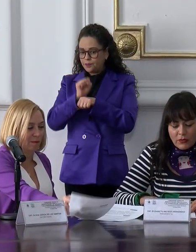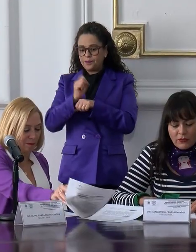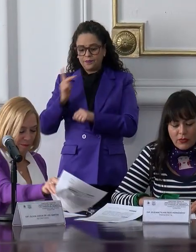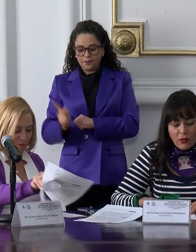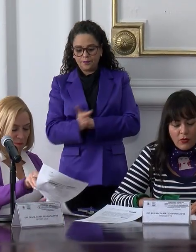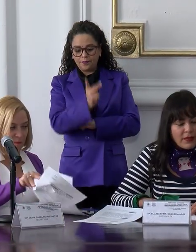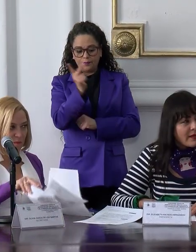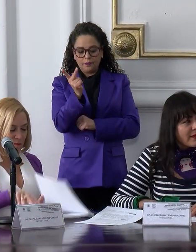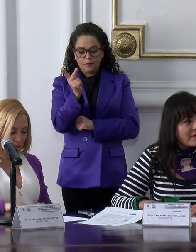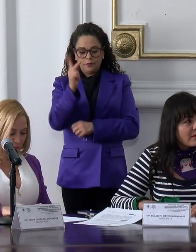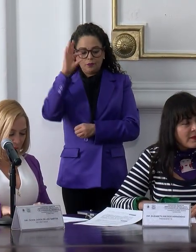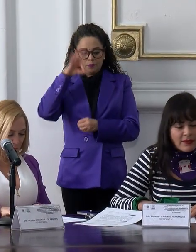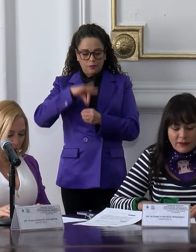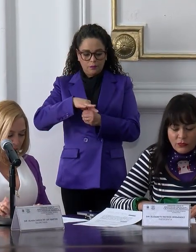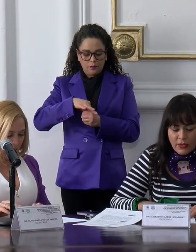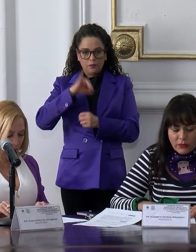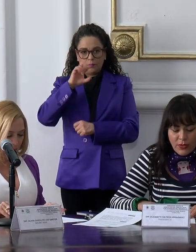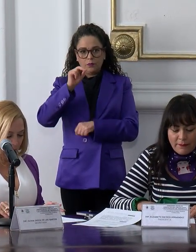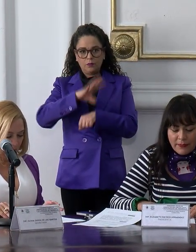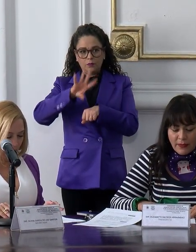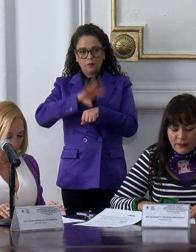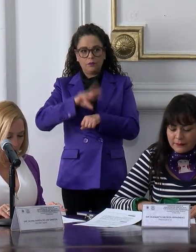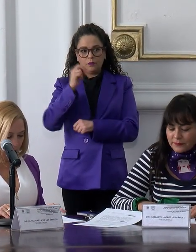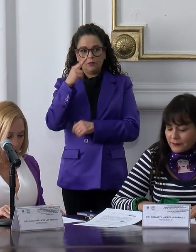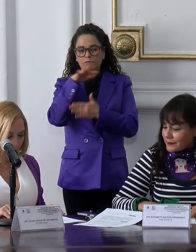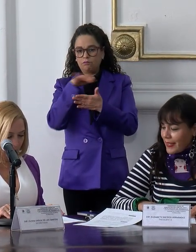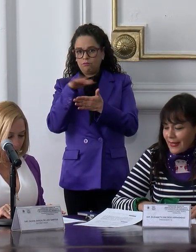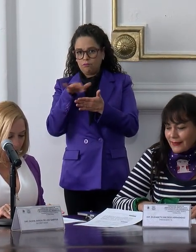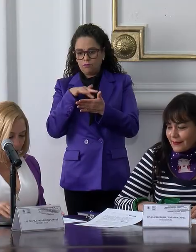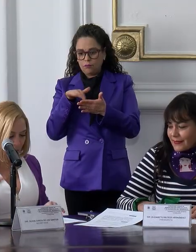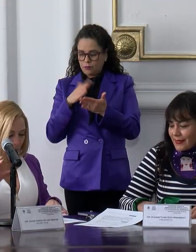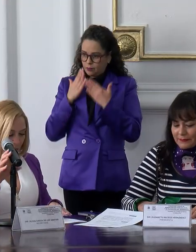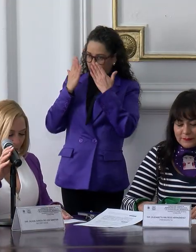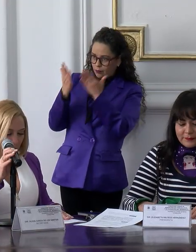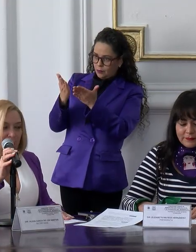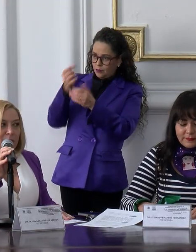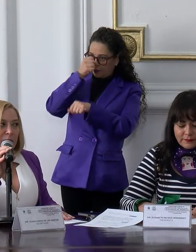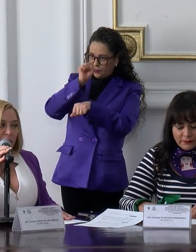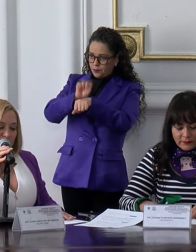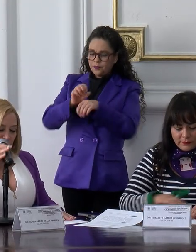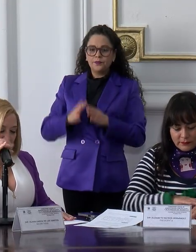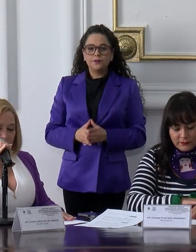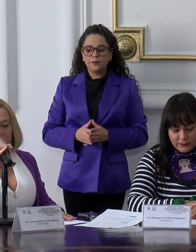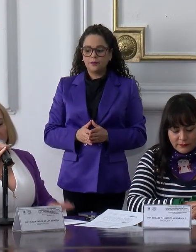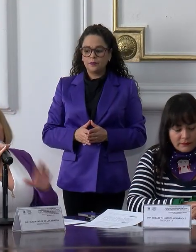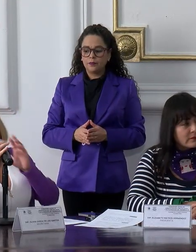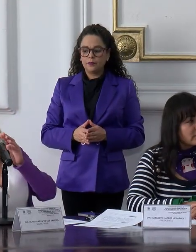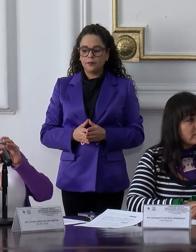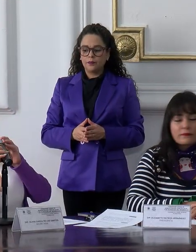en votación económica si es de dispensarse su lectura. Adelante, Secretaría.